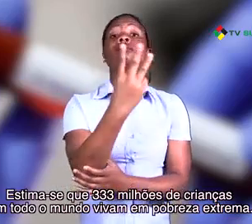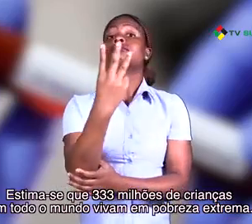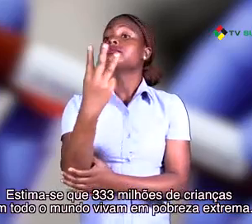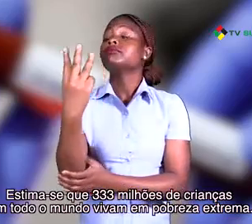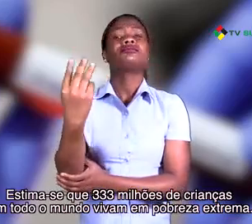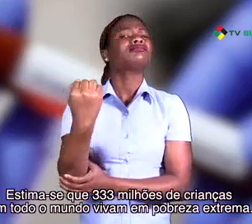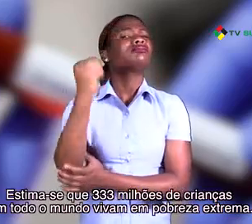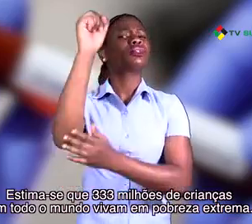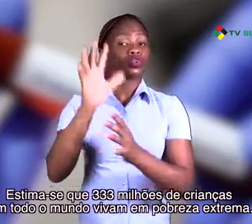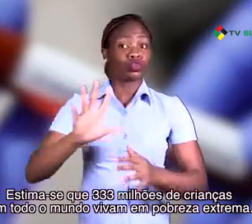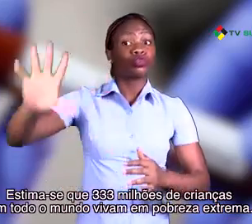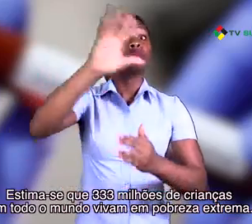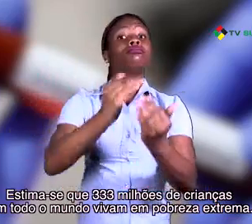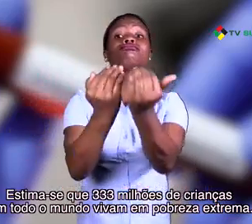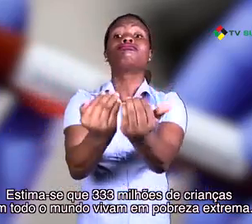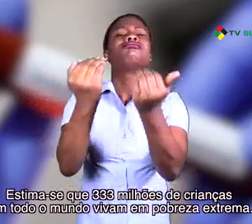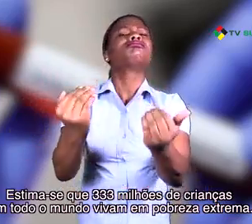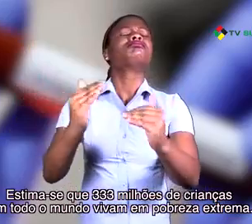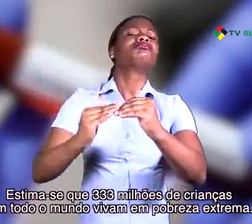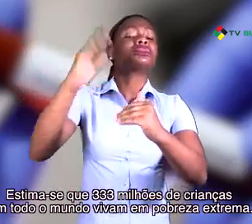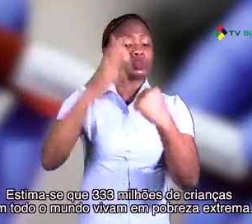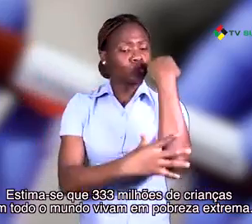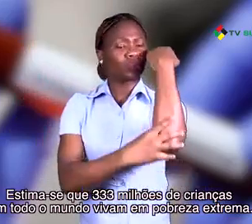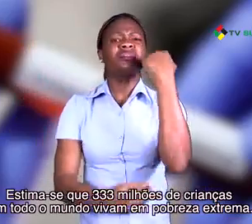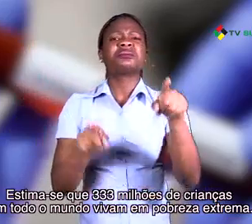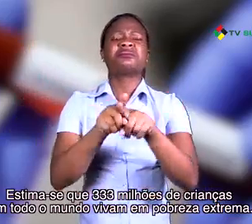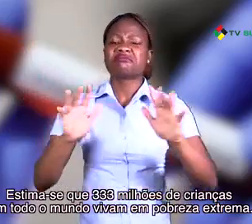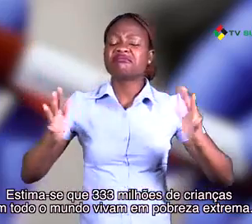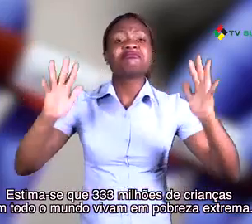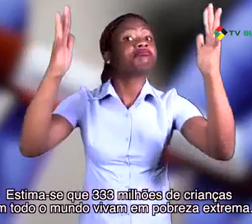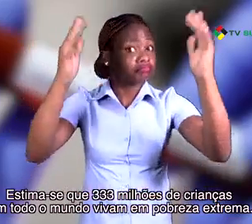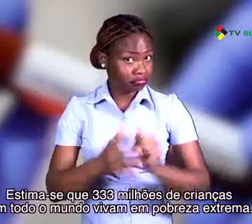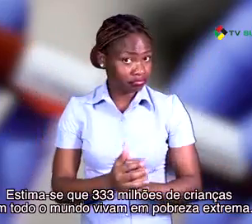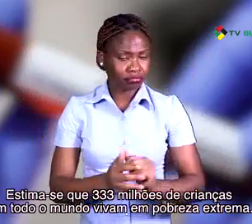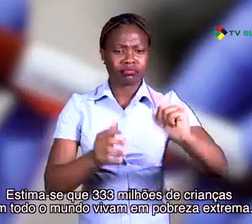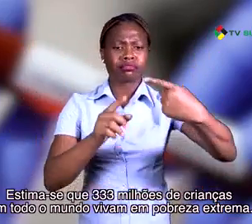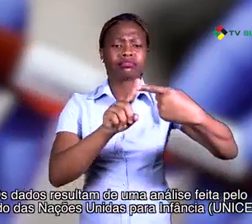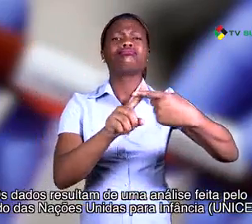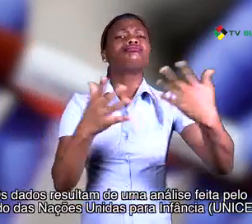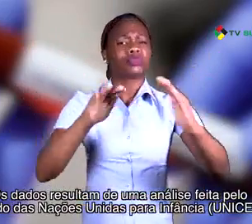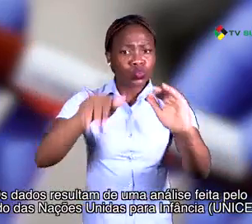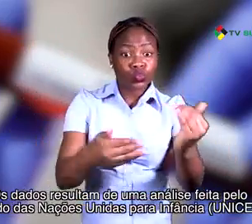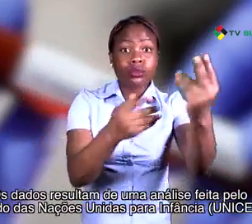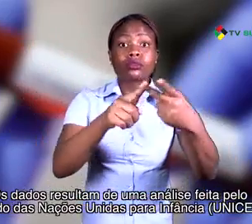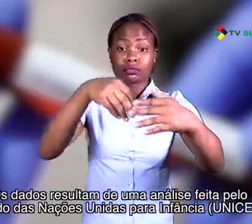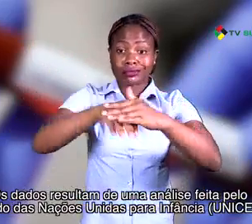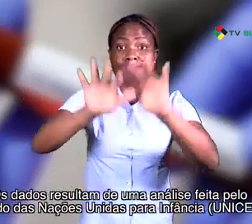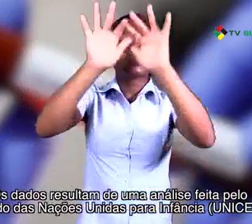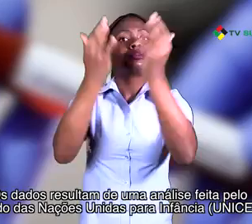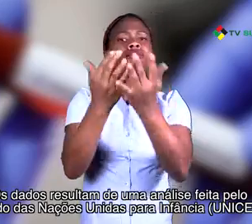Estima-se que 333 milhões de crianças em todo o mundo vivem em pobreza extrema. Os dados resultam de uma análise